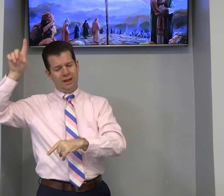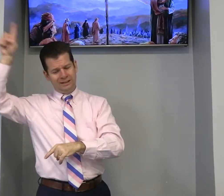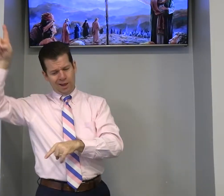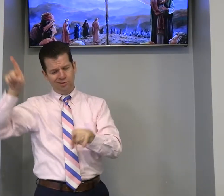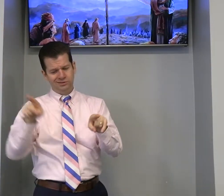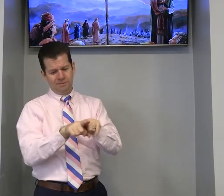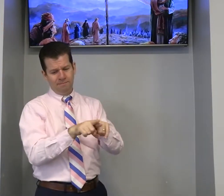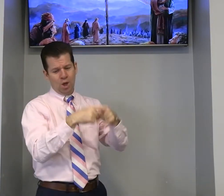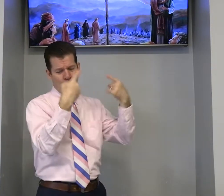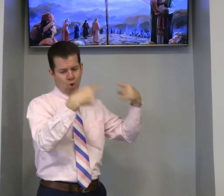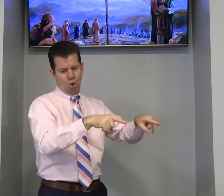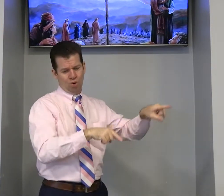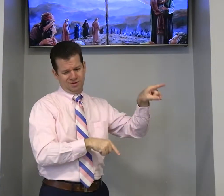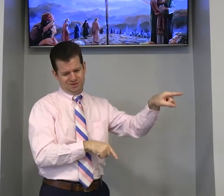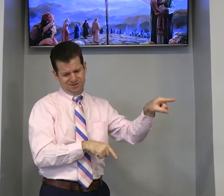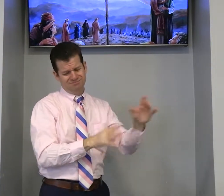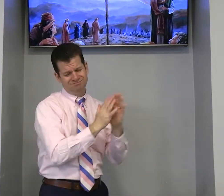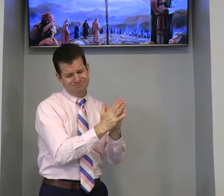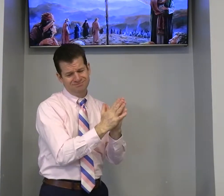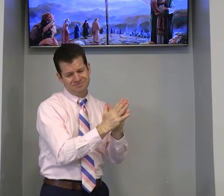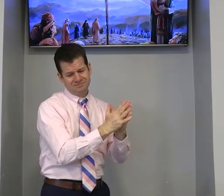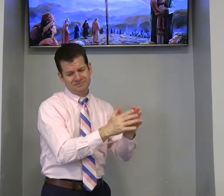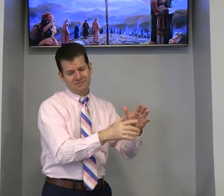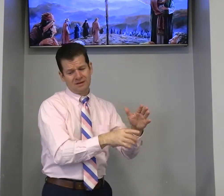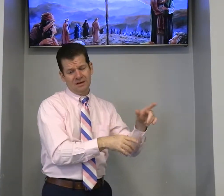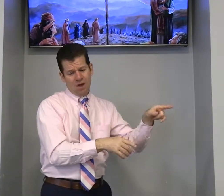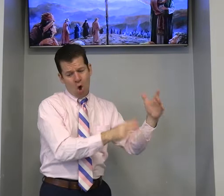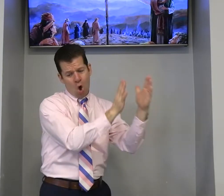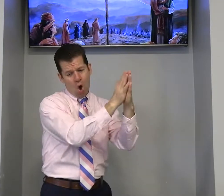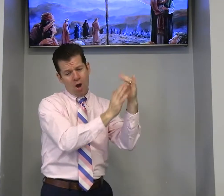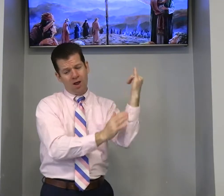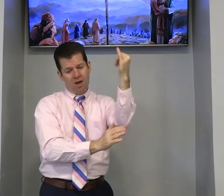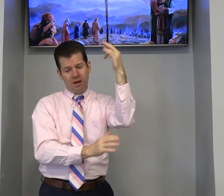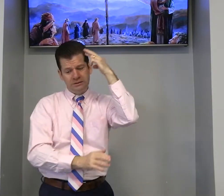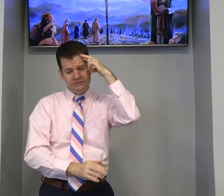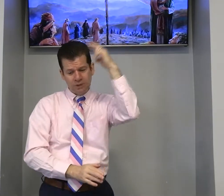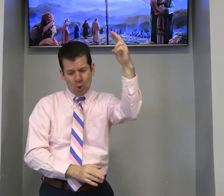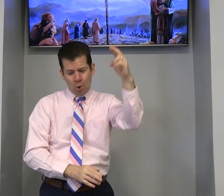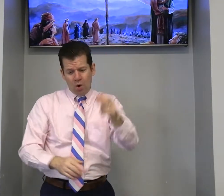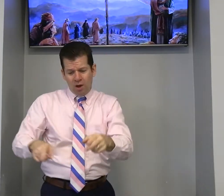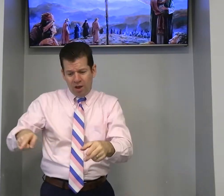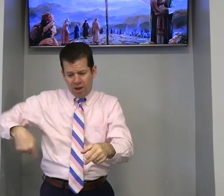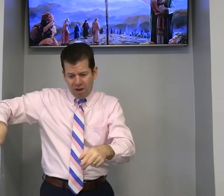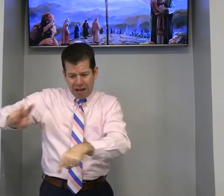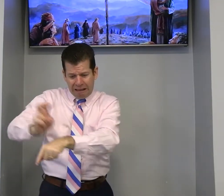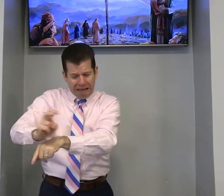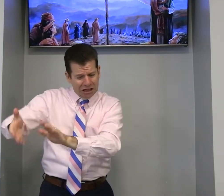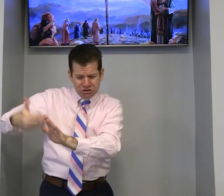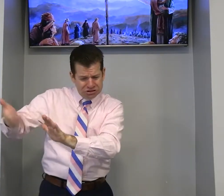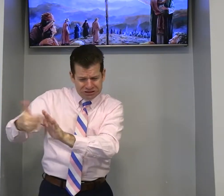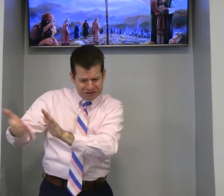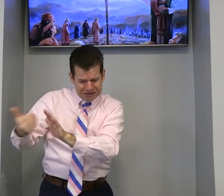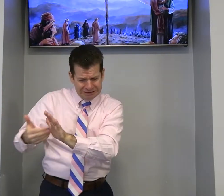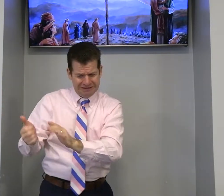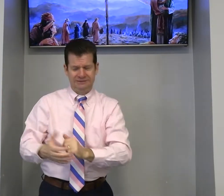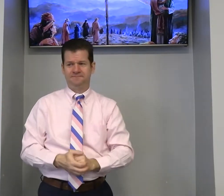reclamamos contra Deus e contra você. Por favor, ora para Deus, fala para o Senhor que tira